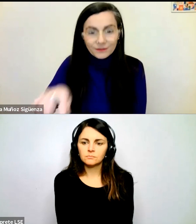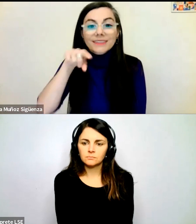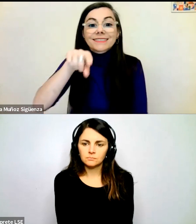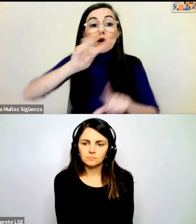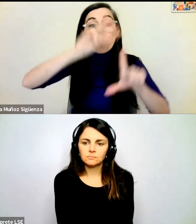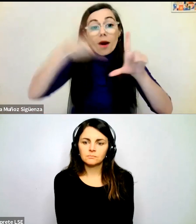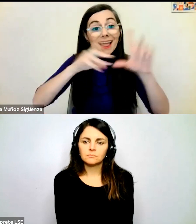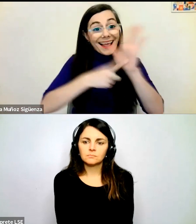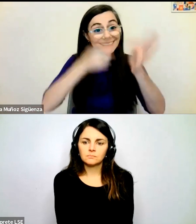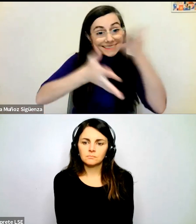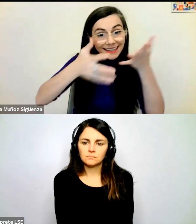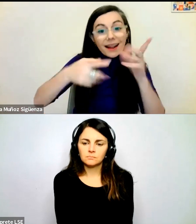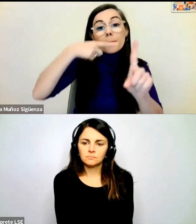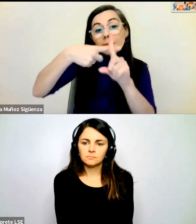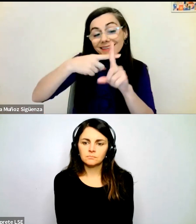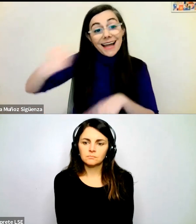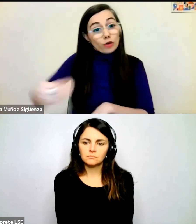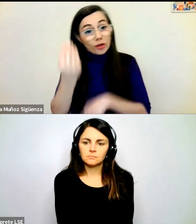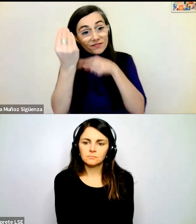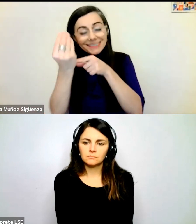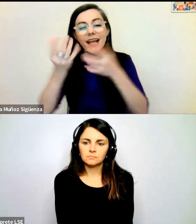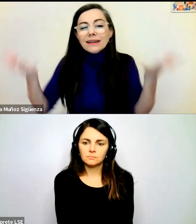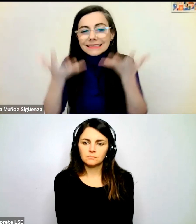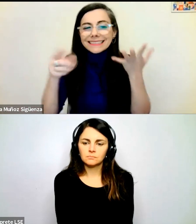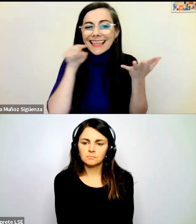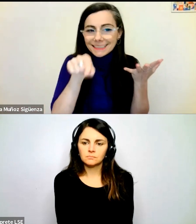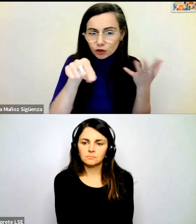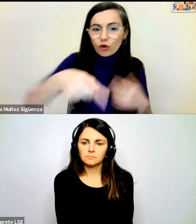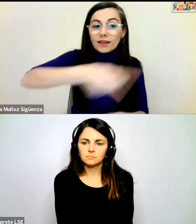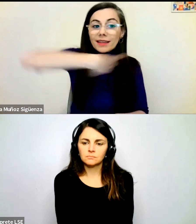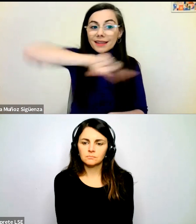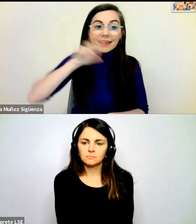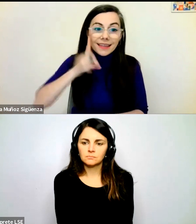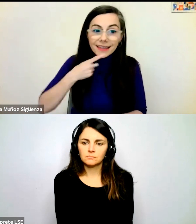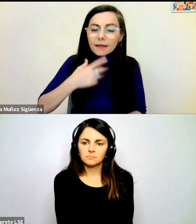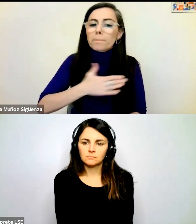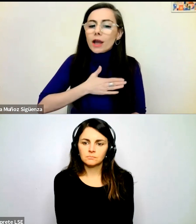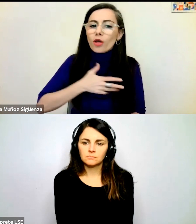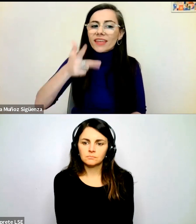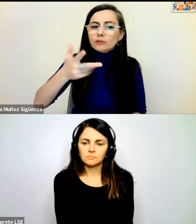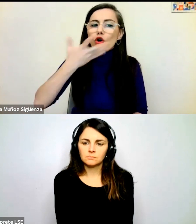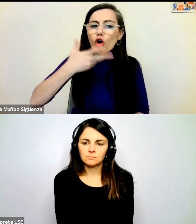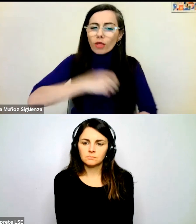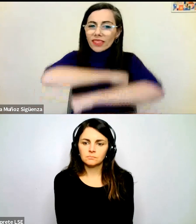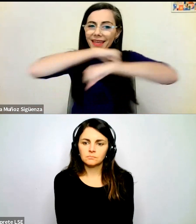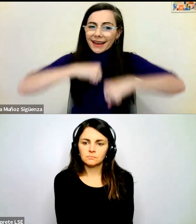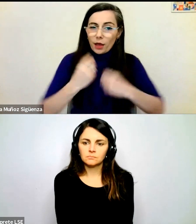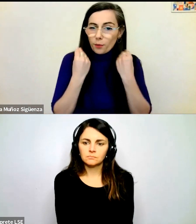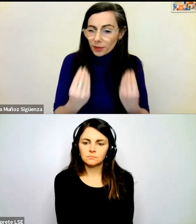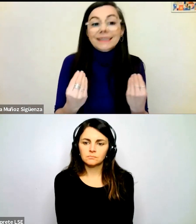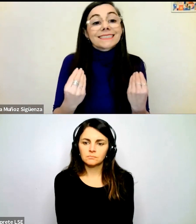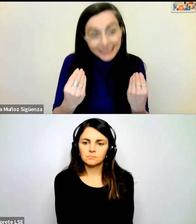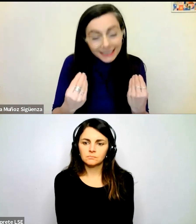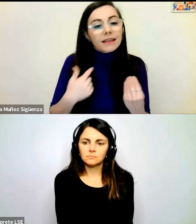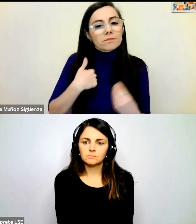esa denuncia para poder acceder a sus derechos. A través de la web de LeiSign y de la guía de autodefensa queremos promover esto,